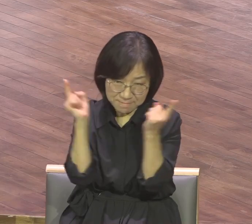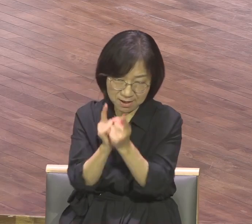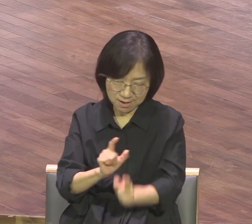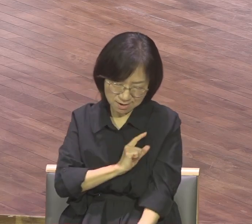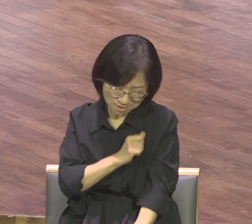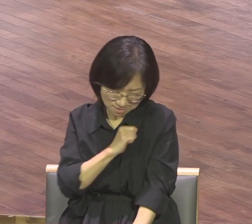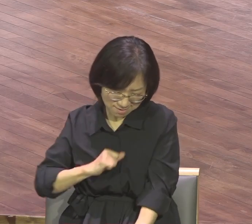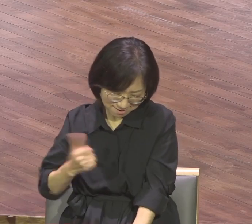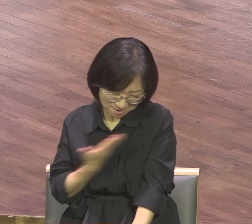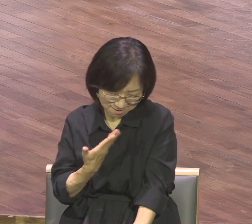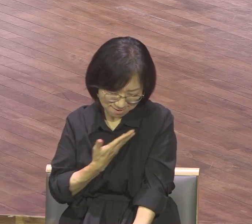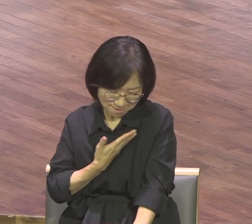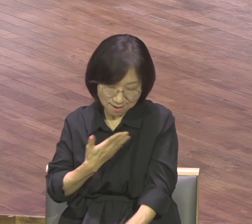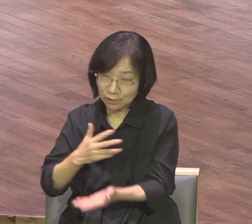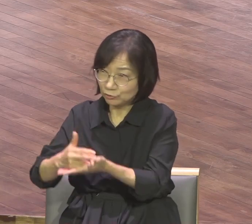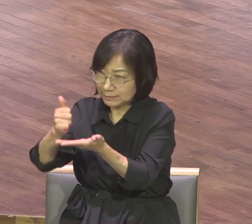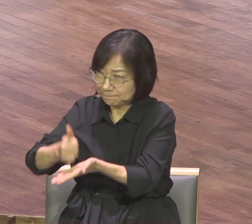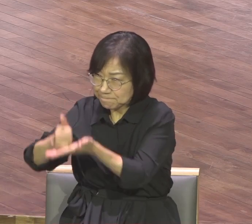섬긴 것과